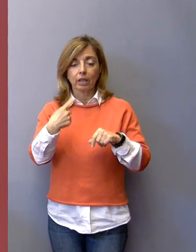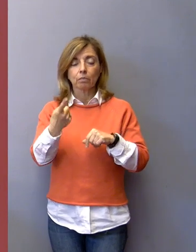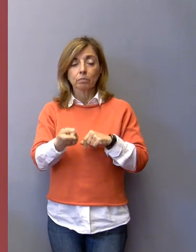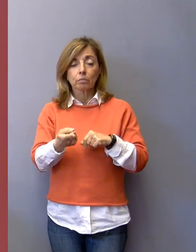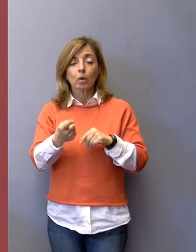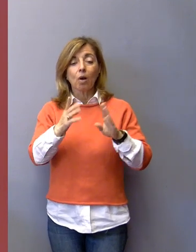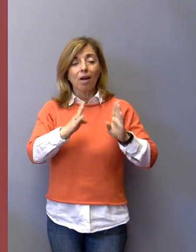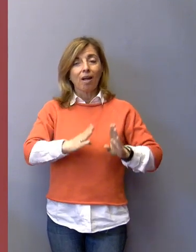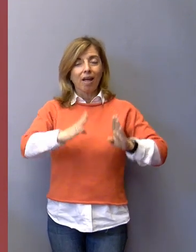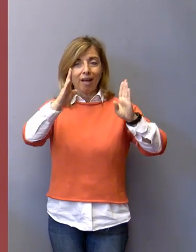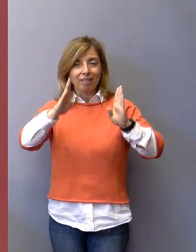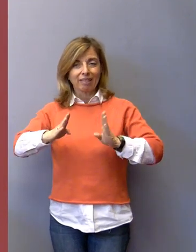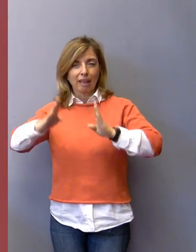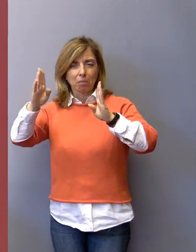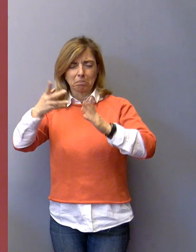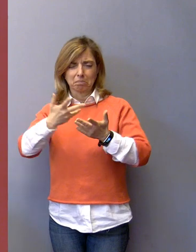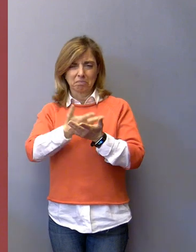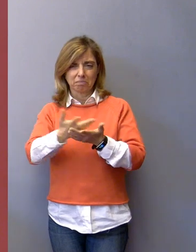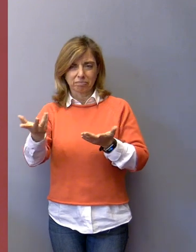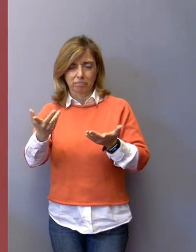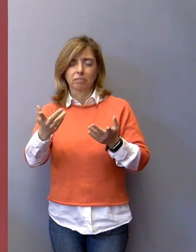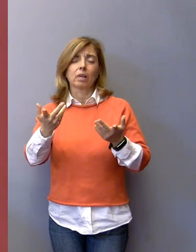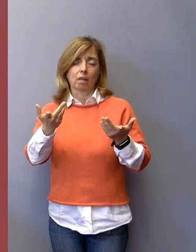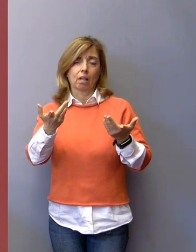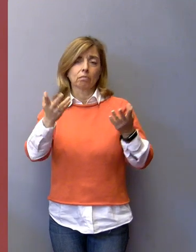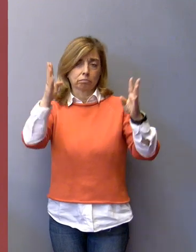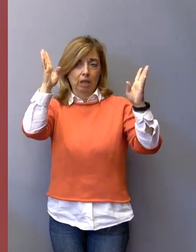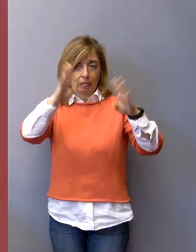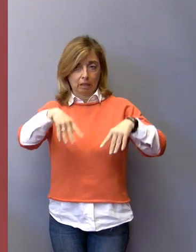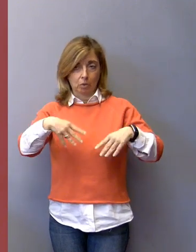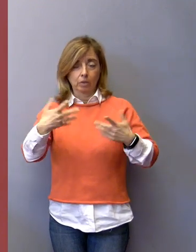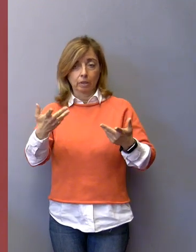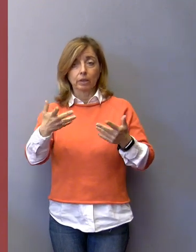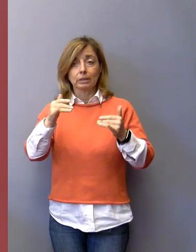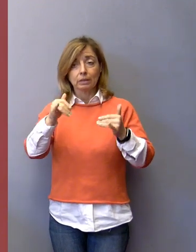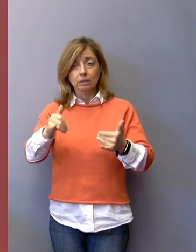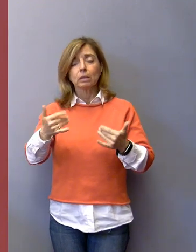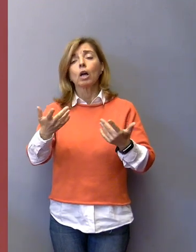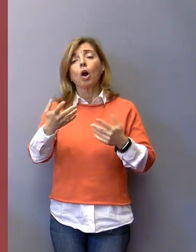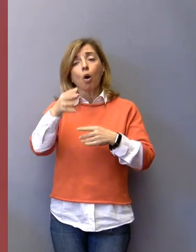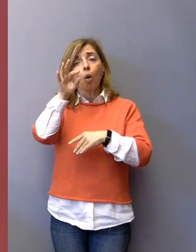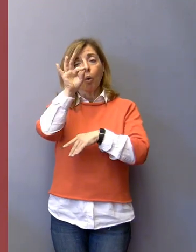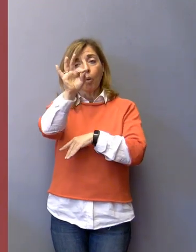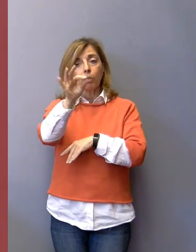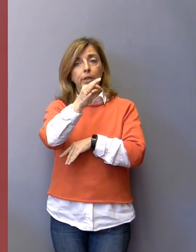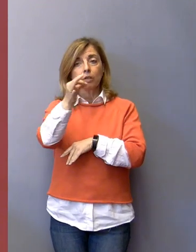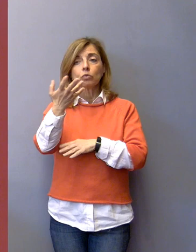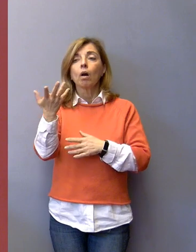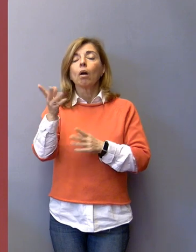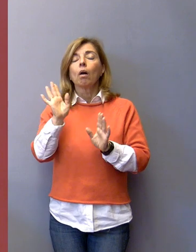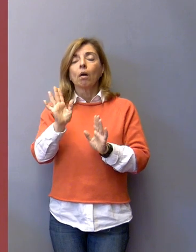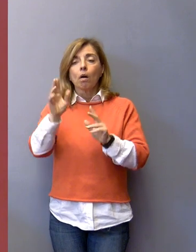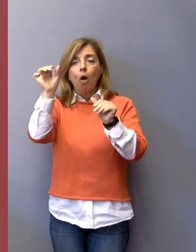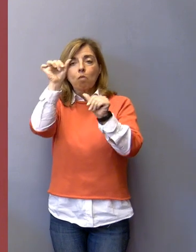degli edifici fatiscenti L'obiettivo è corretto le modalità Secondo me sono veramente molto